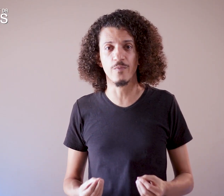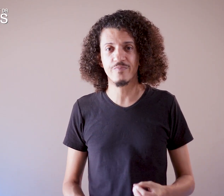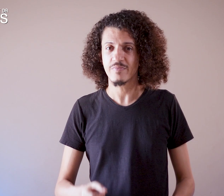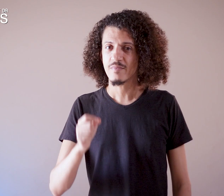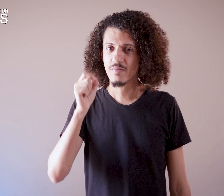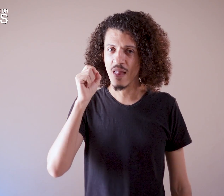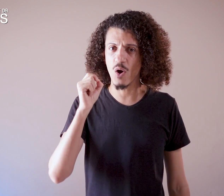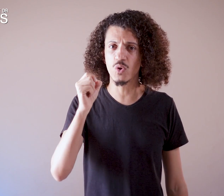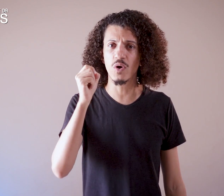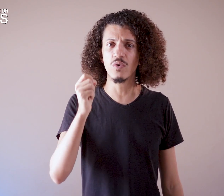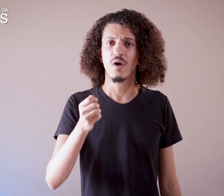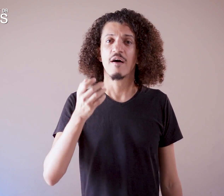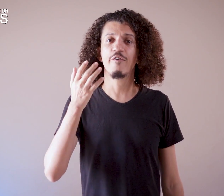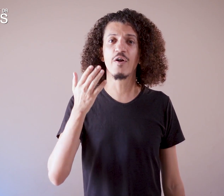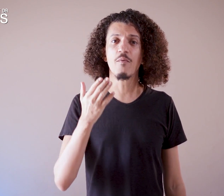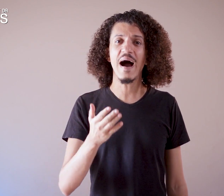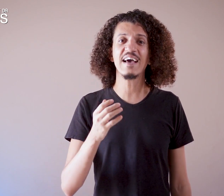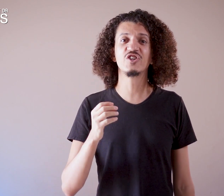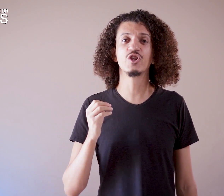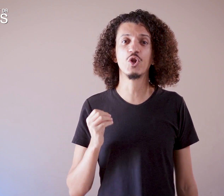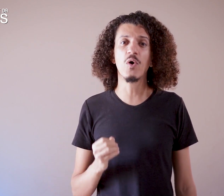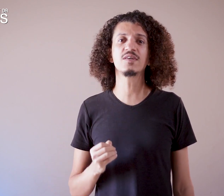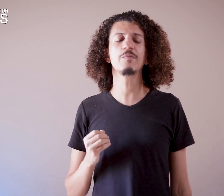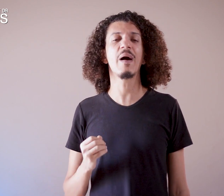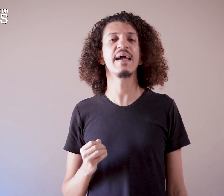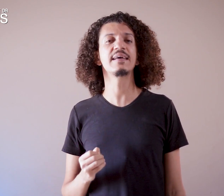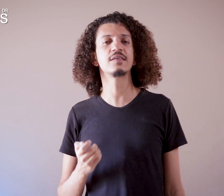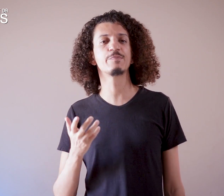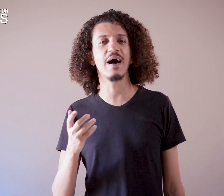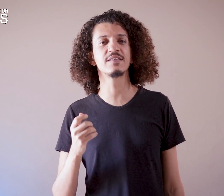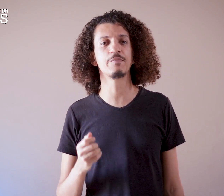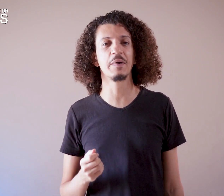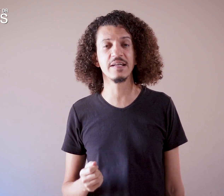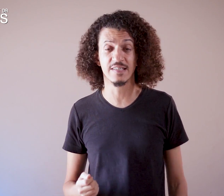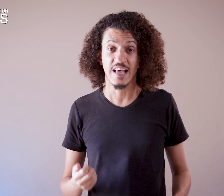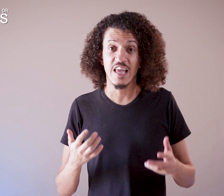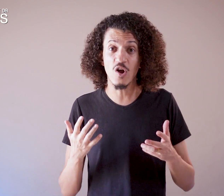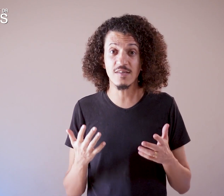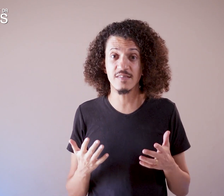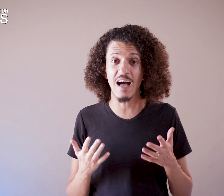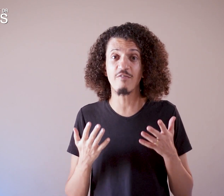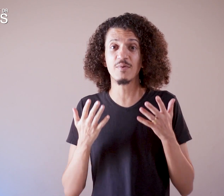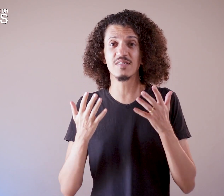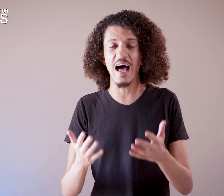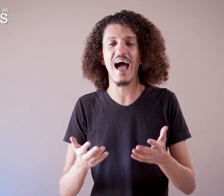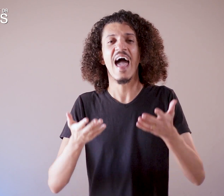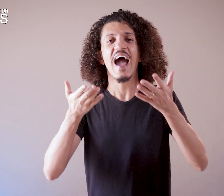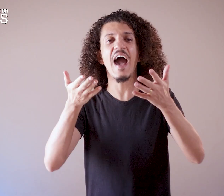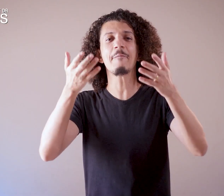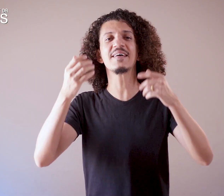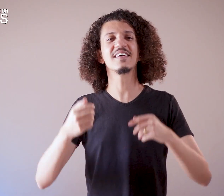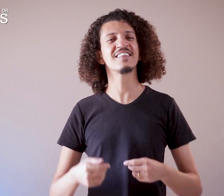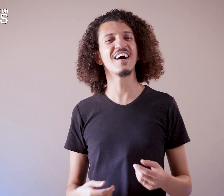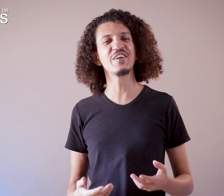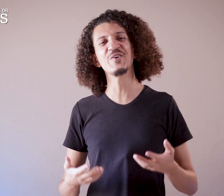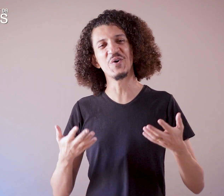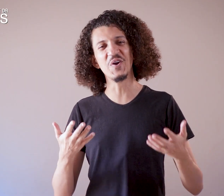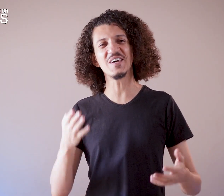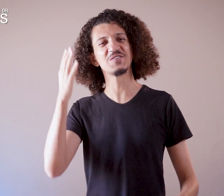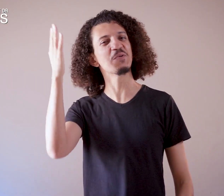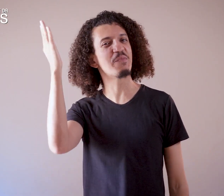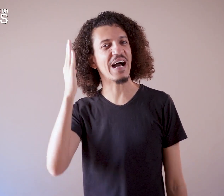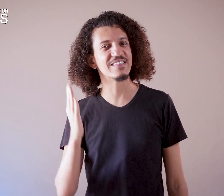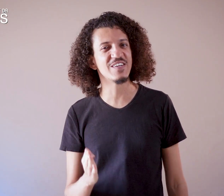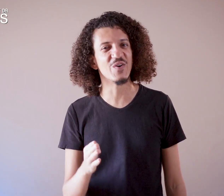o mundo. Ao todo, foram mais de 12 países participantes e nós estávamos lá, representando